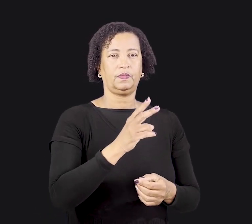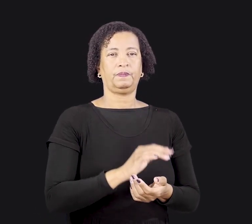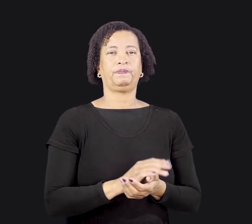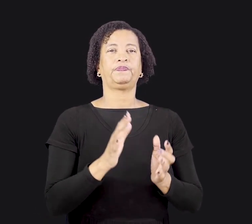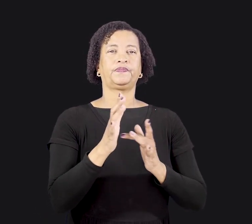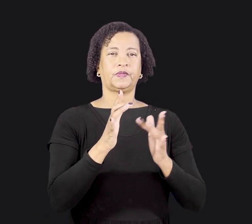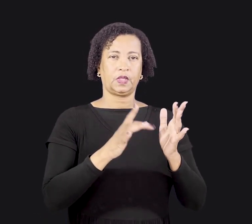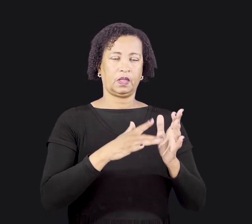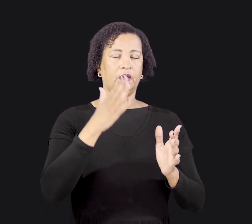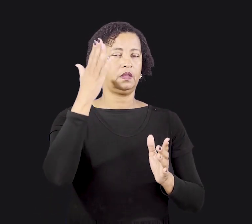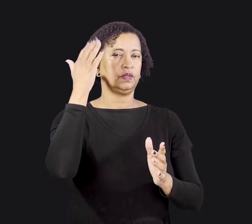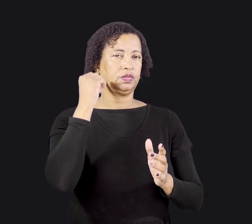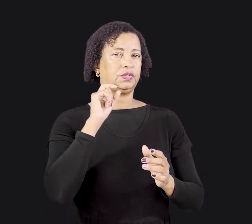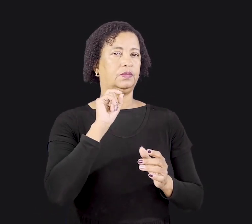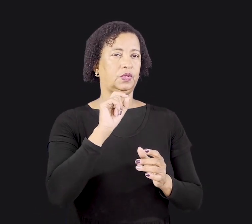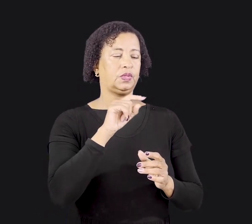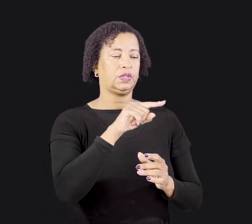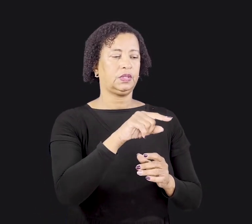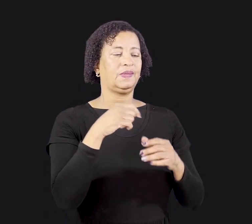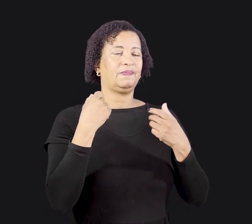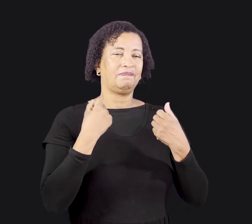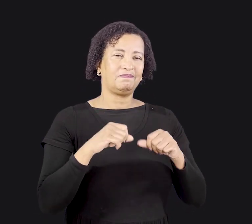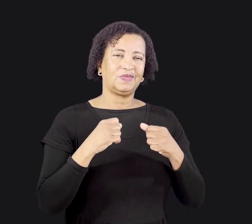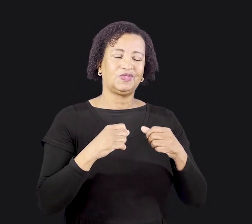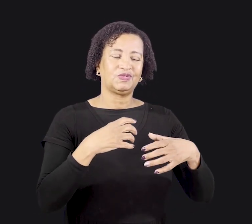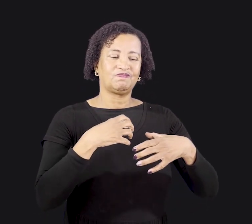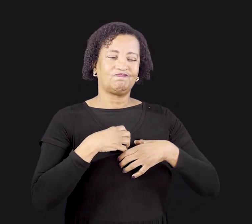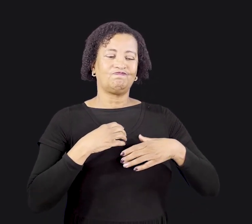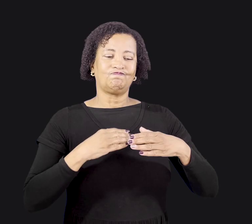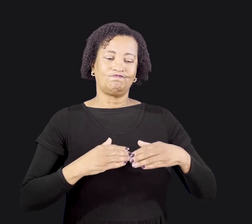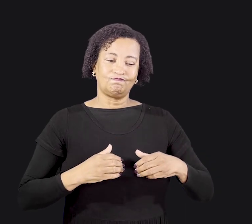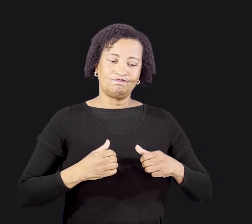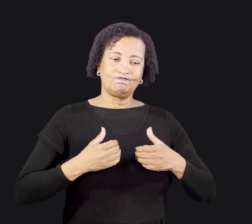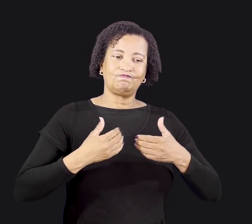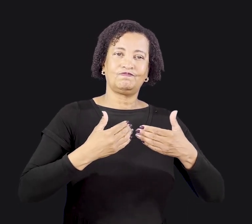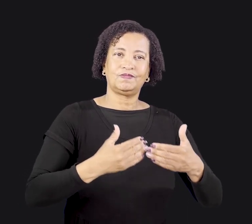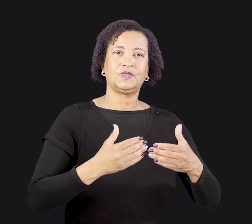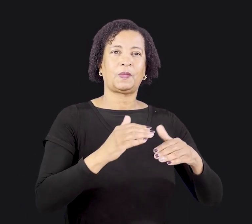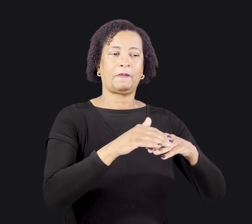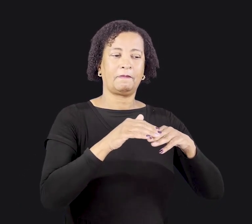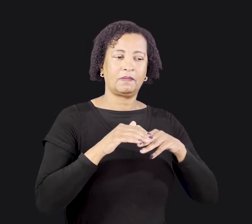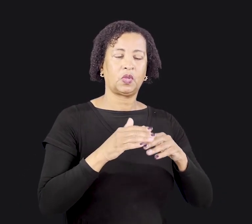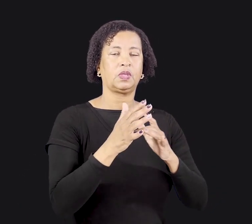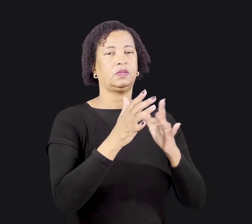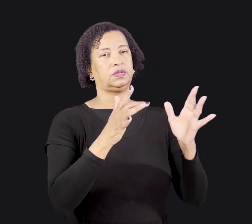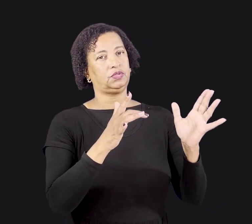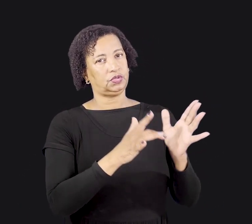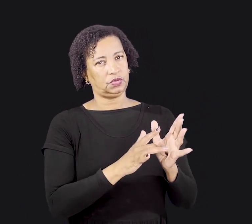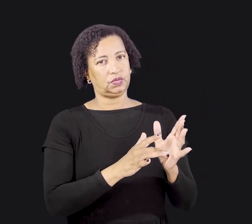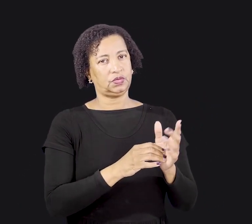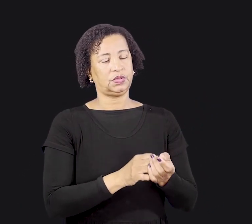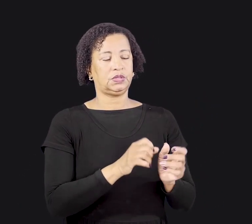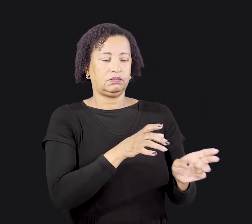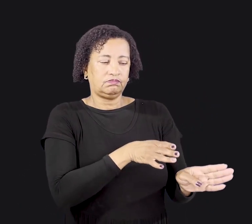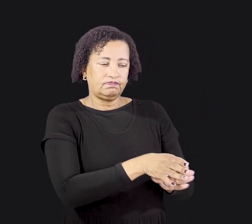Jesus sabia o que eles teriam que enfrentar por causa dele. Jesus instruiu seus apóstolos a